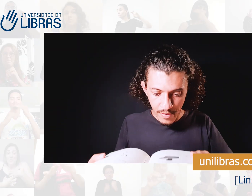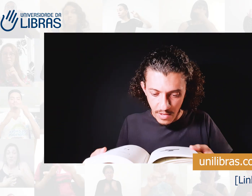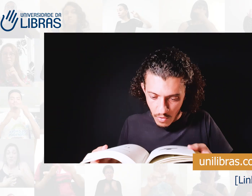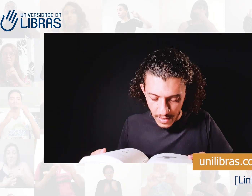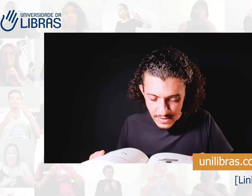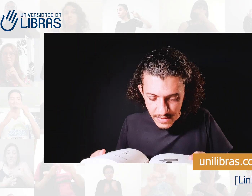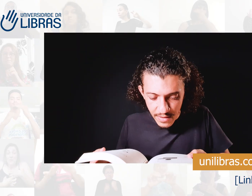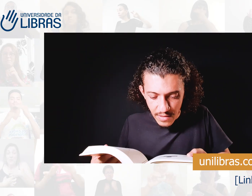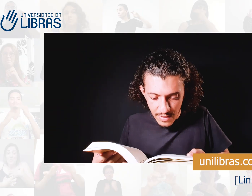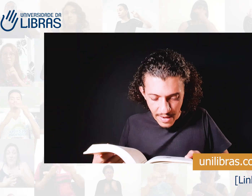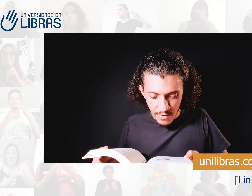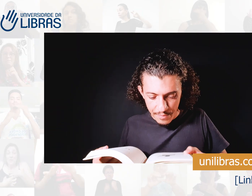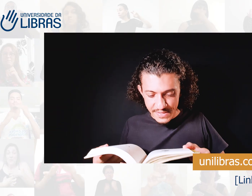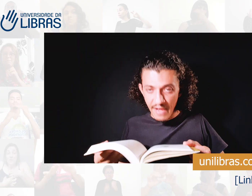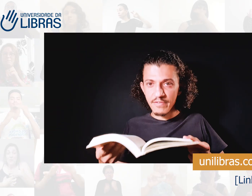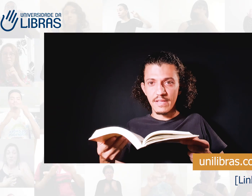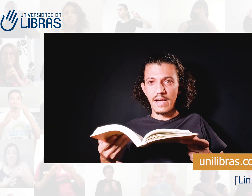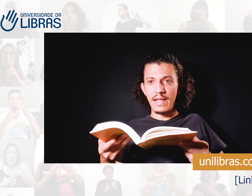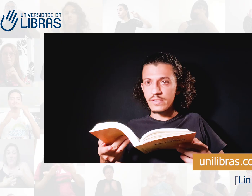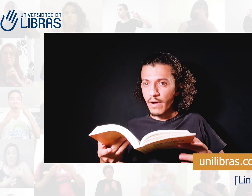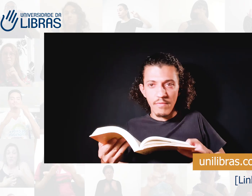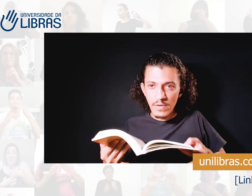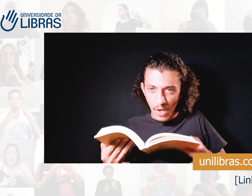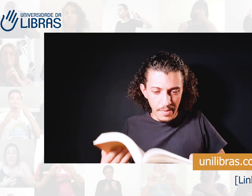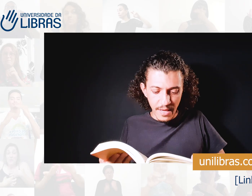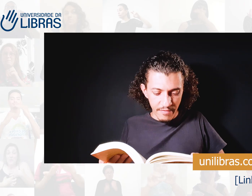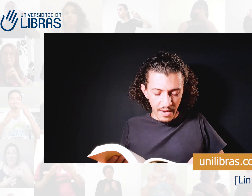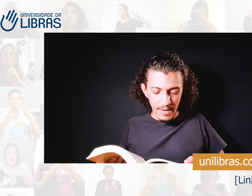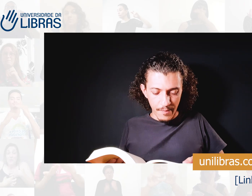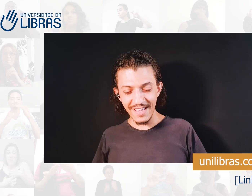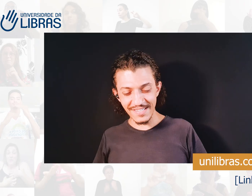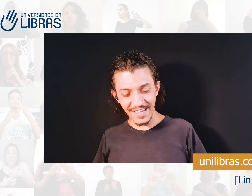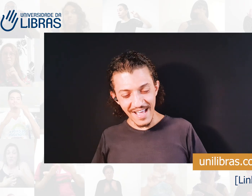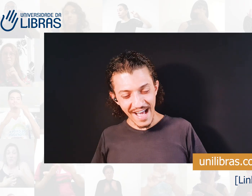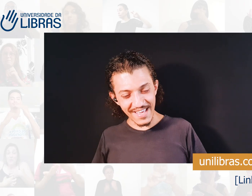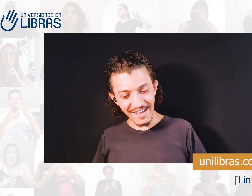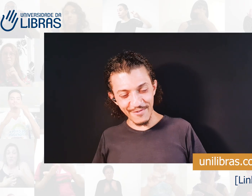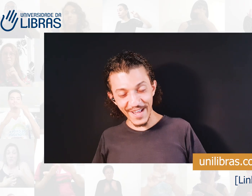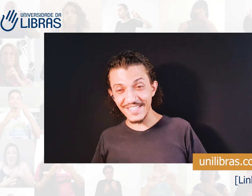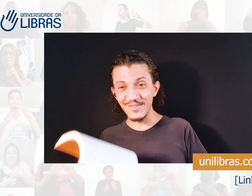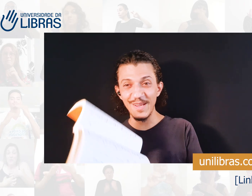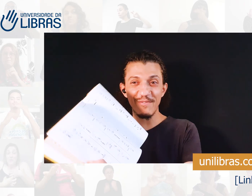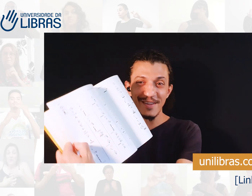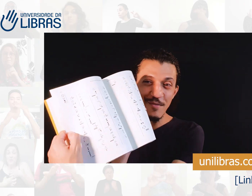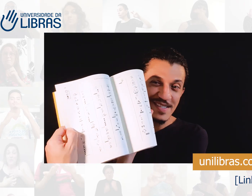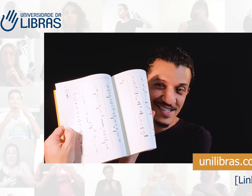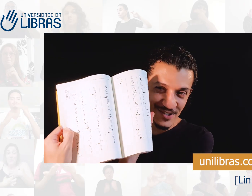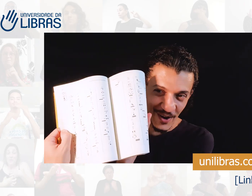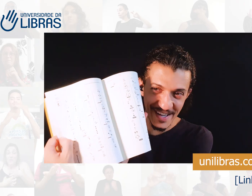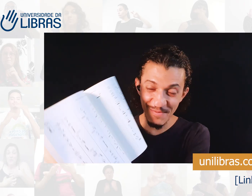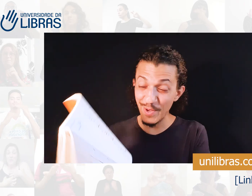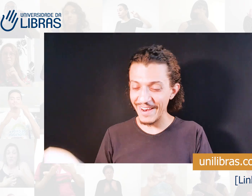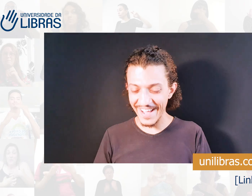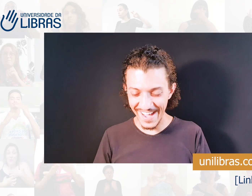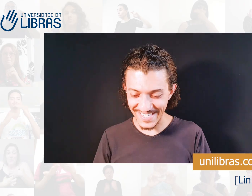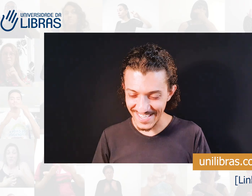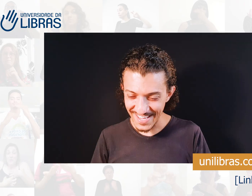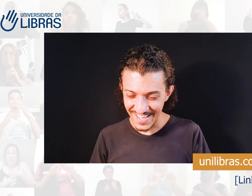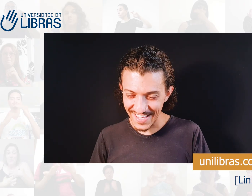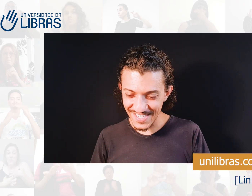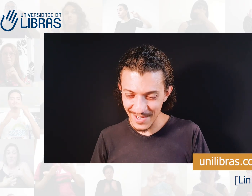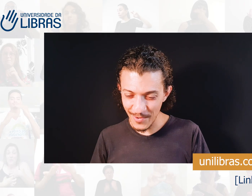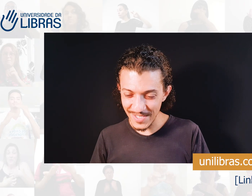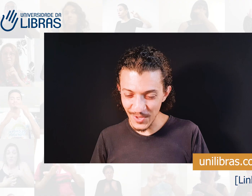pare e olha assim e lê, observa o detalhe. É só observar. E assim, aqui na frente do livro tem umas histórias muito